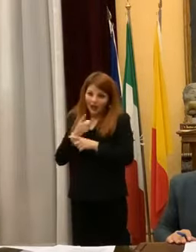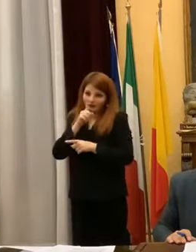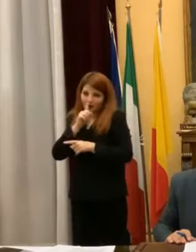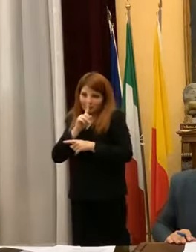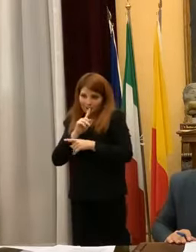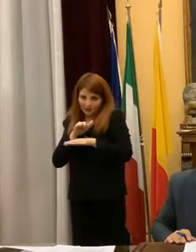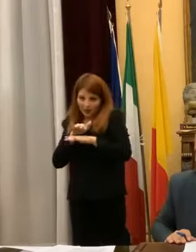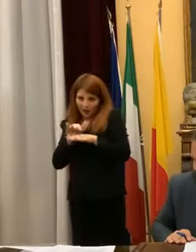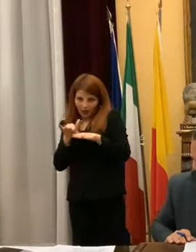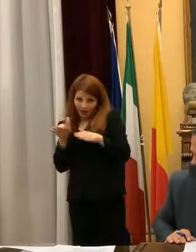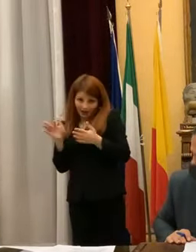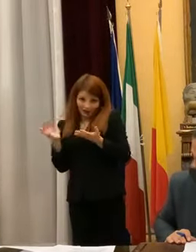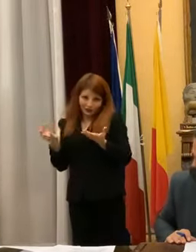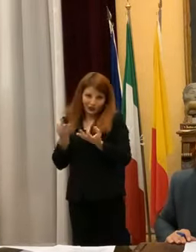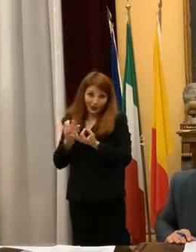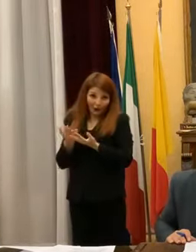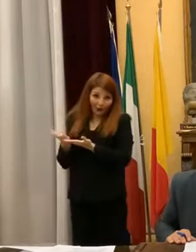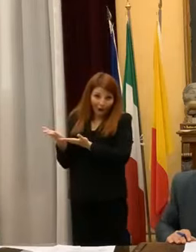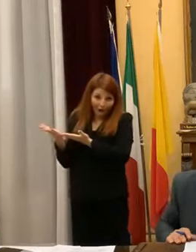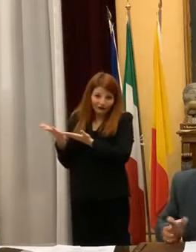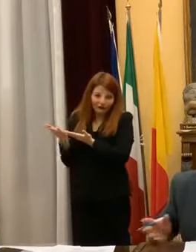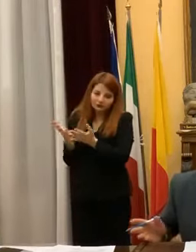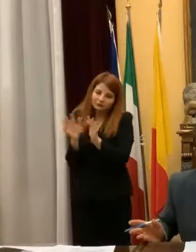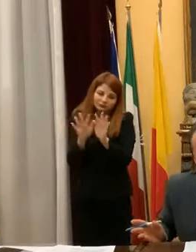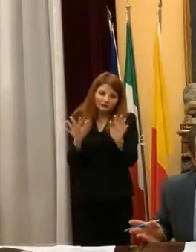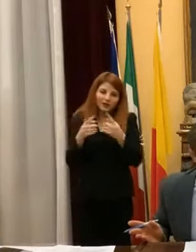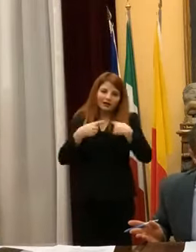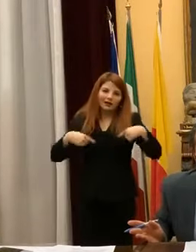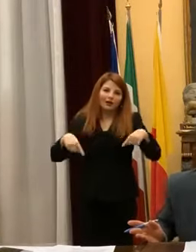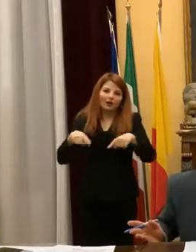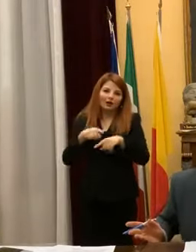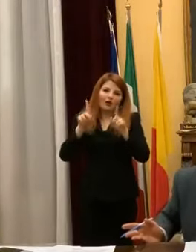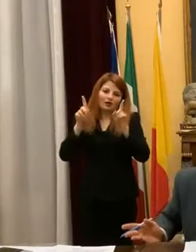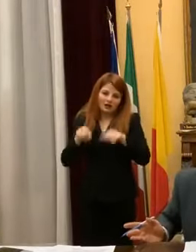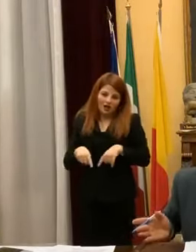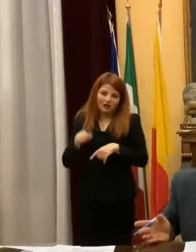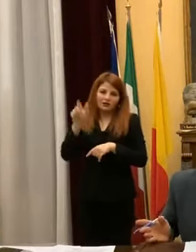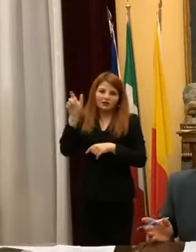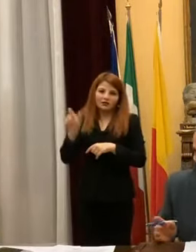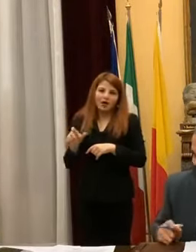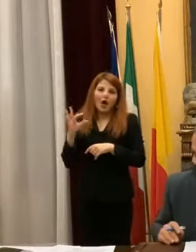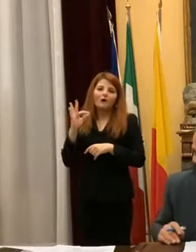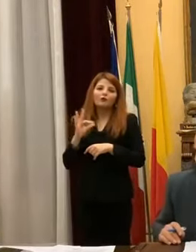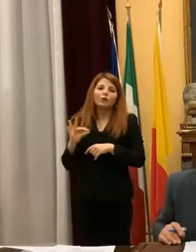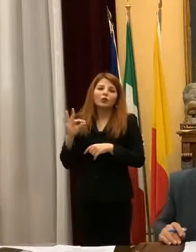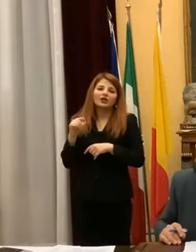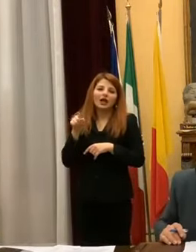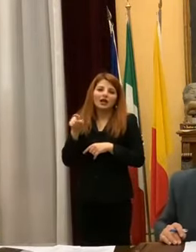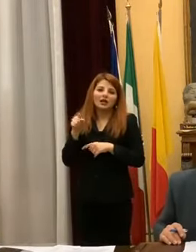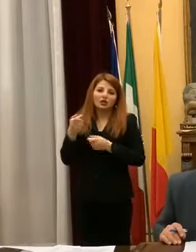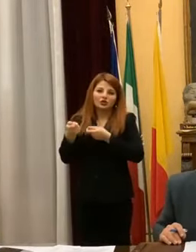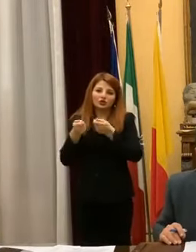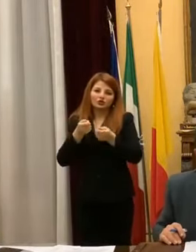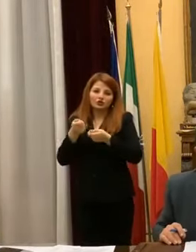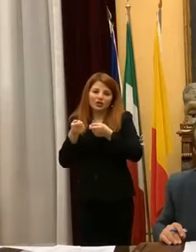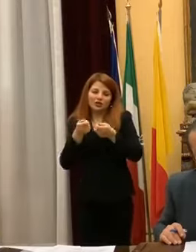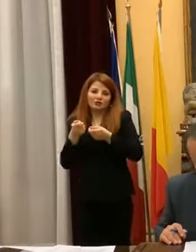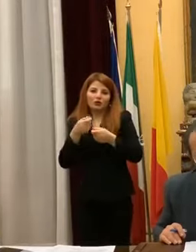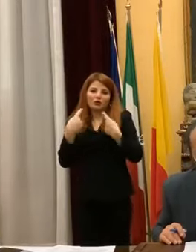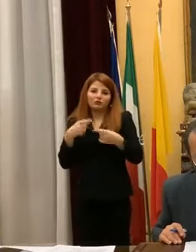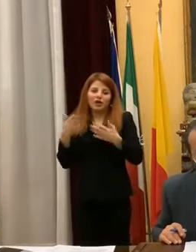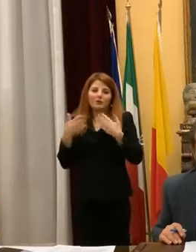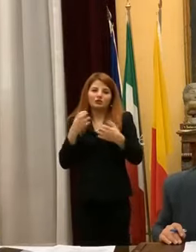ora chiederemo conto anche della gestione emergenziale di Marzia Furnari, perché vogliamo capire quanto si sta spendendo, come si